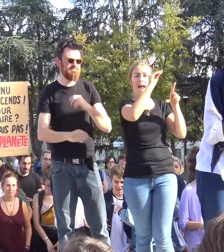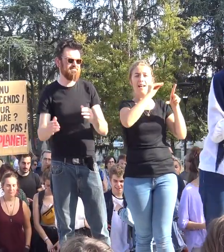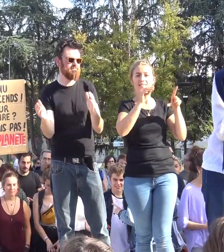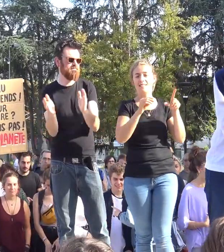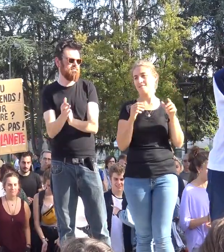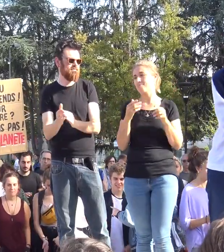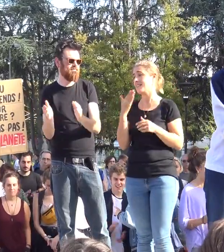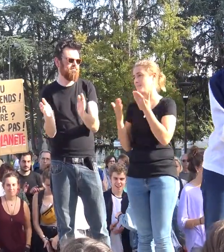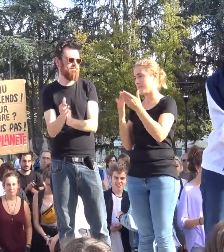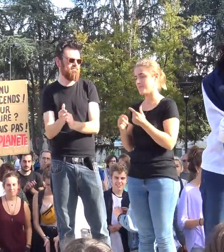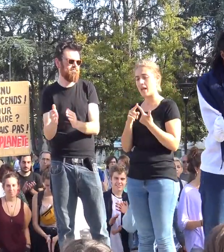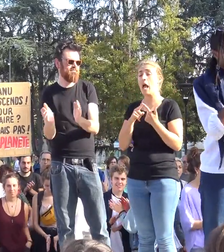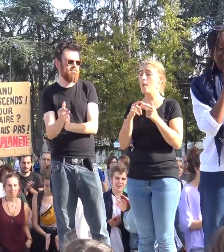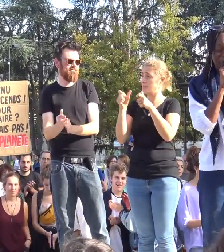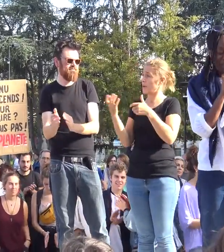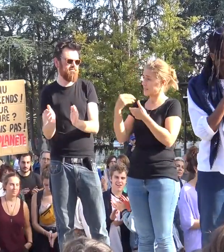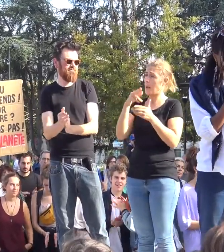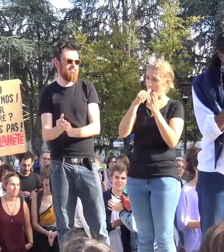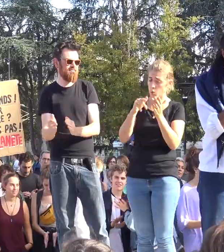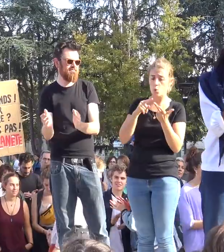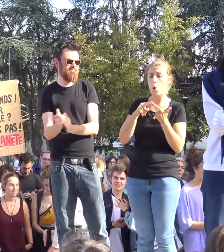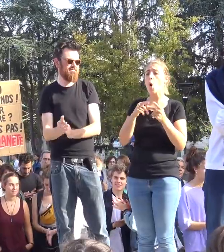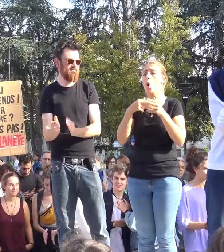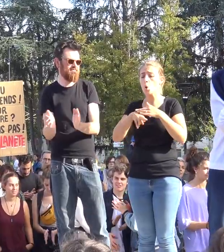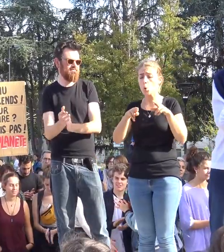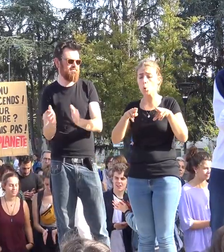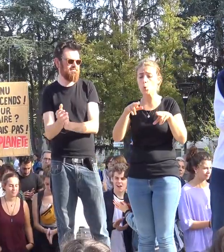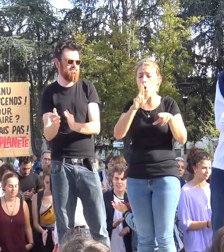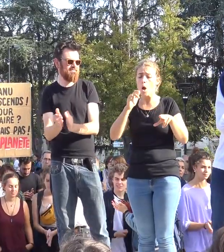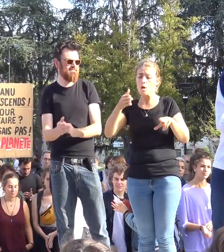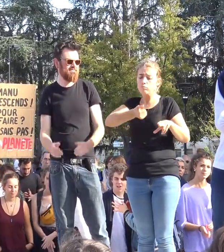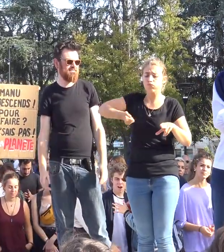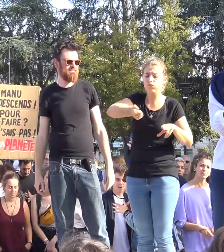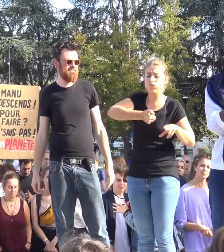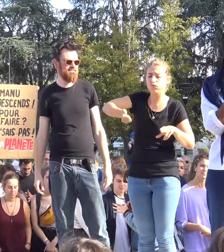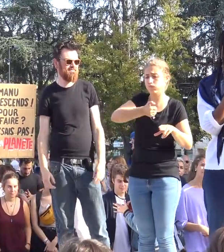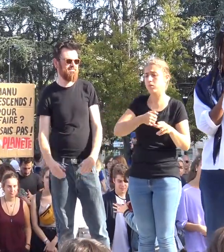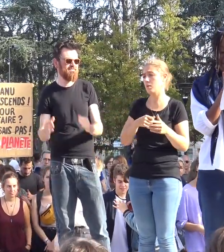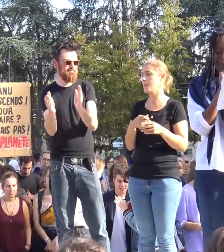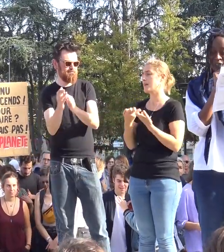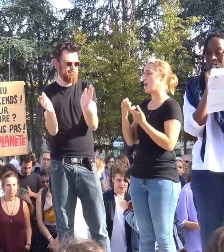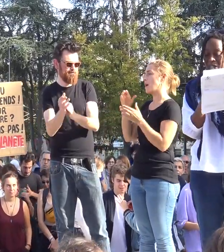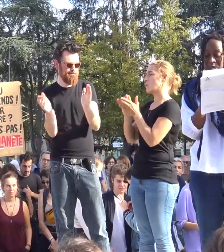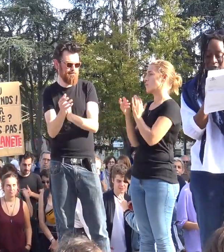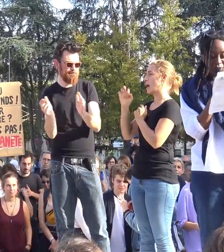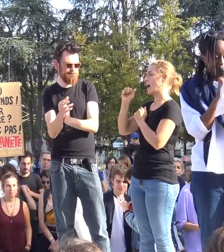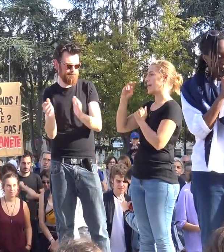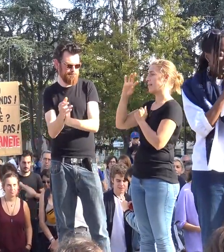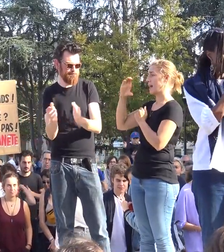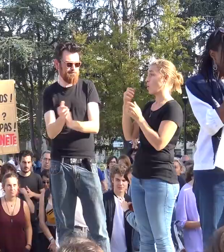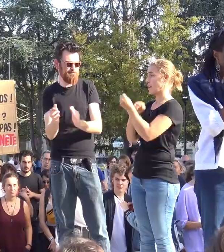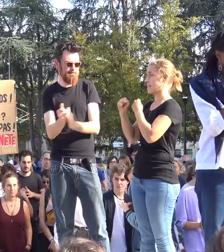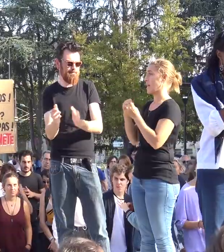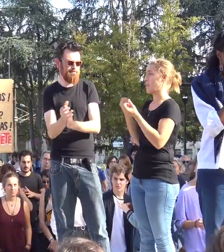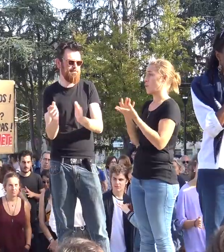Faire les peintures, faire des pochoirs dans les rues pour annoncer l'événement, Attac qui a réalisé l'animation au miroir d'eau